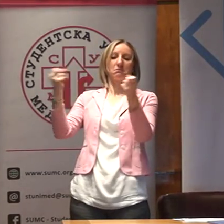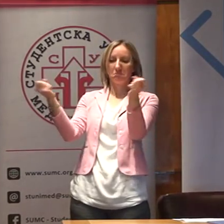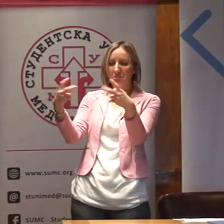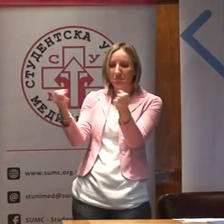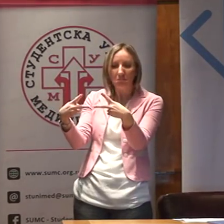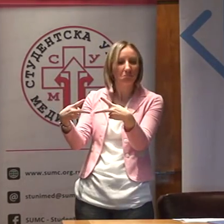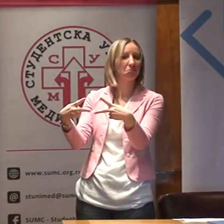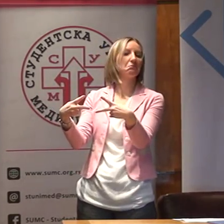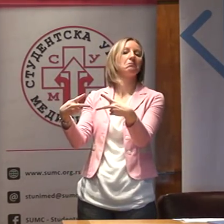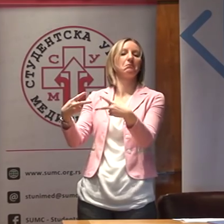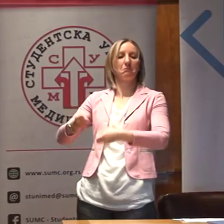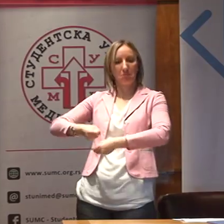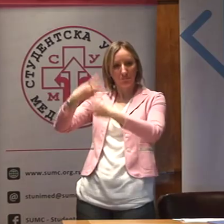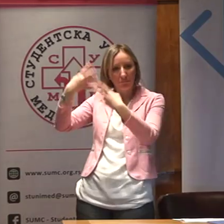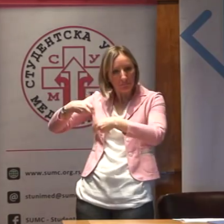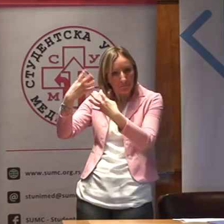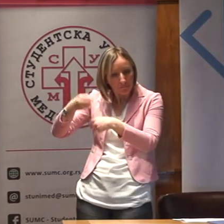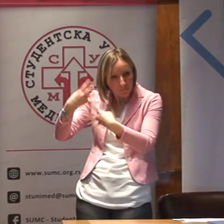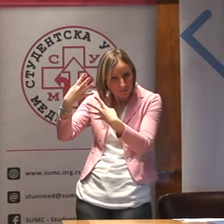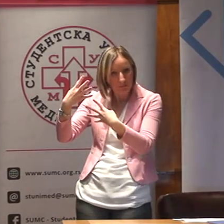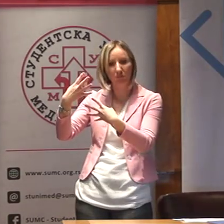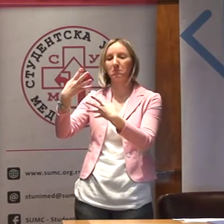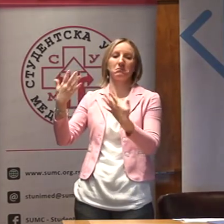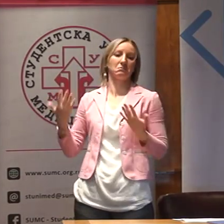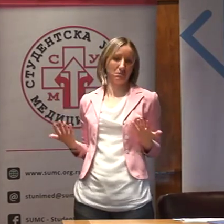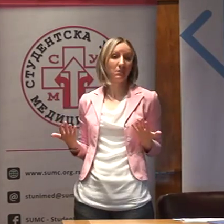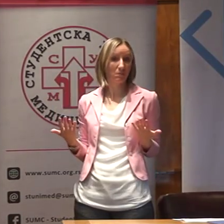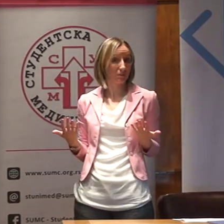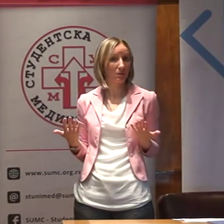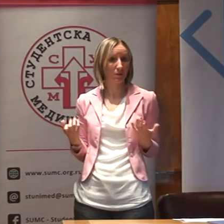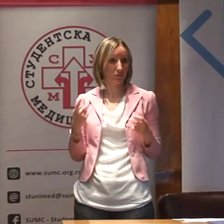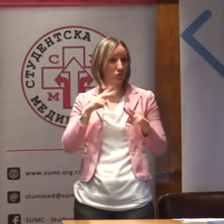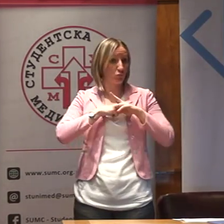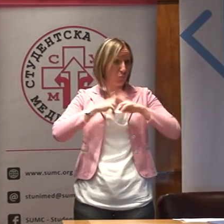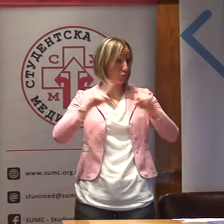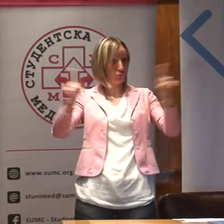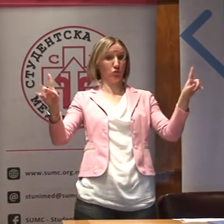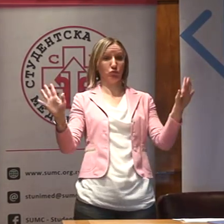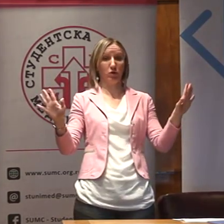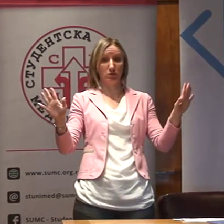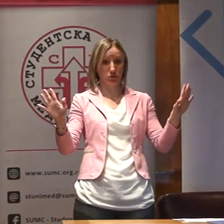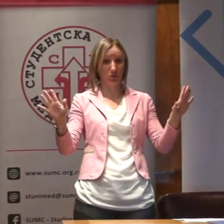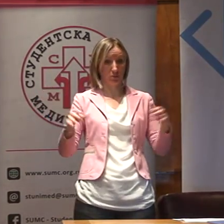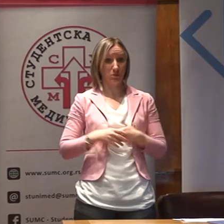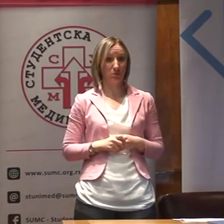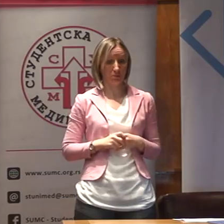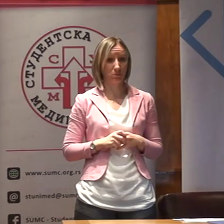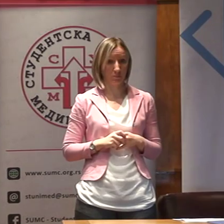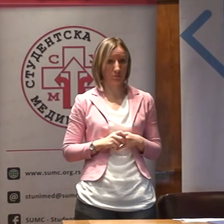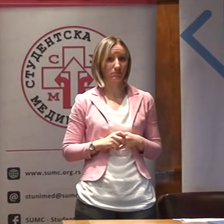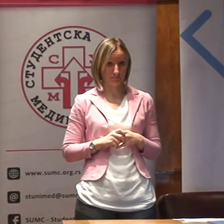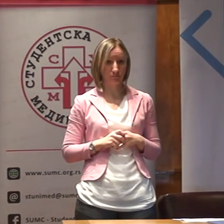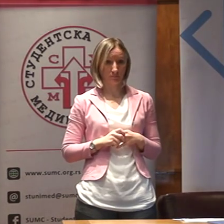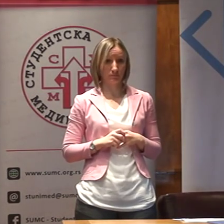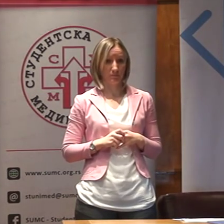implanta, takozvano dopisivanje, pisanim putem, titlovi u realnom vremenu. I, znači, potpuno